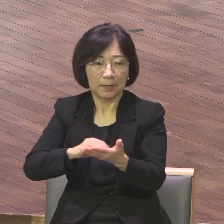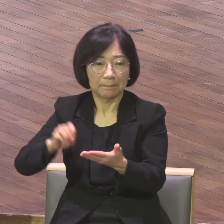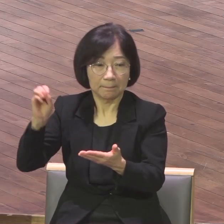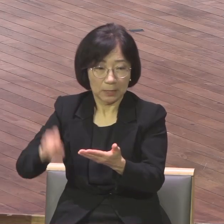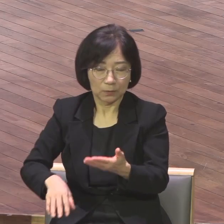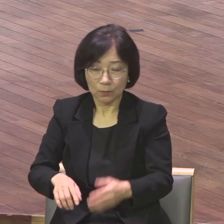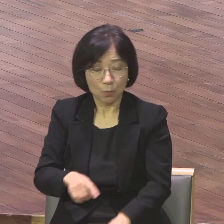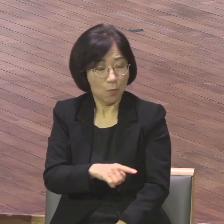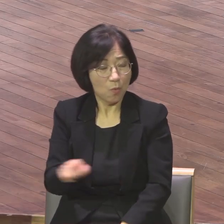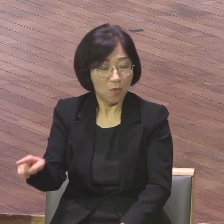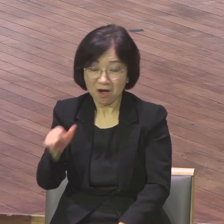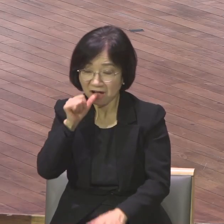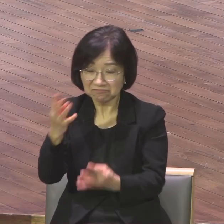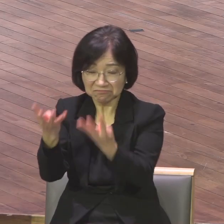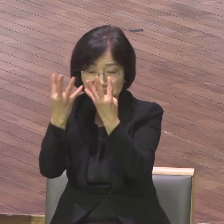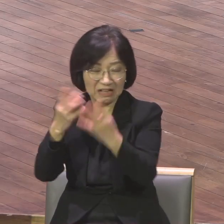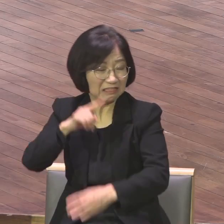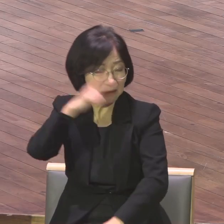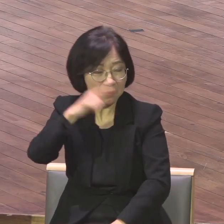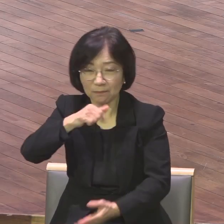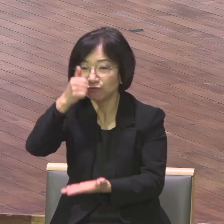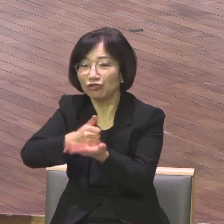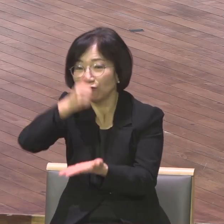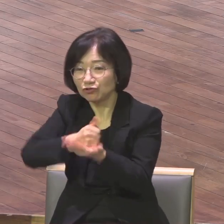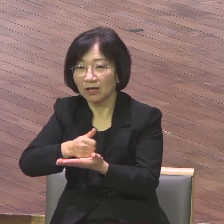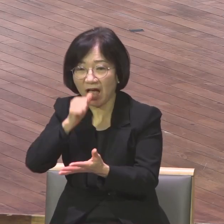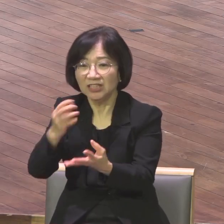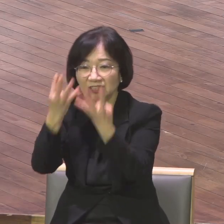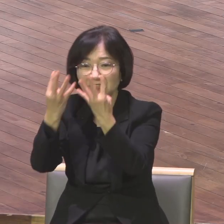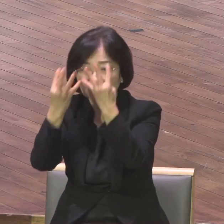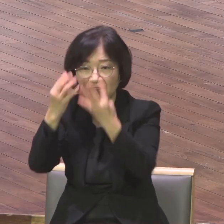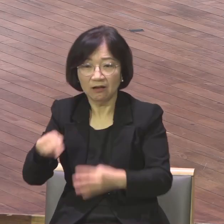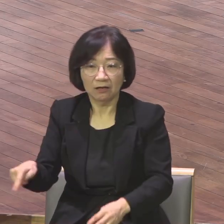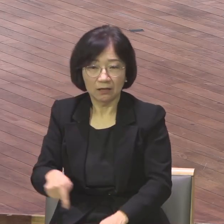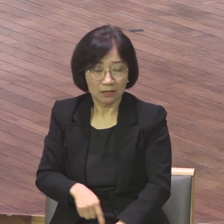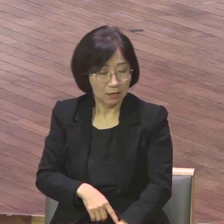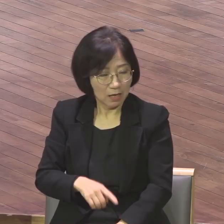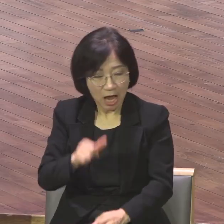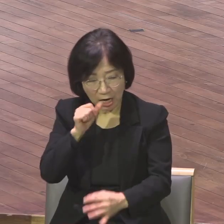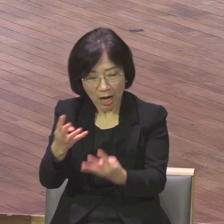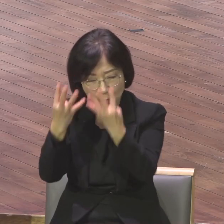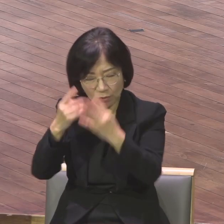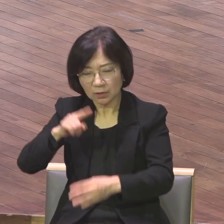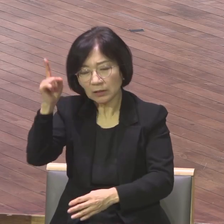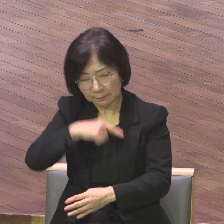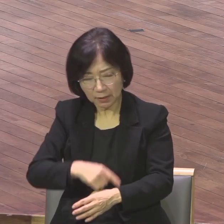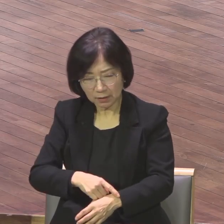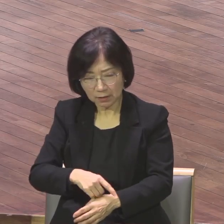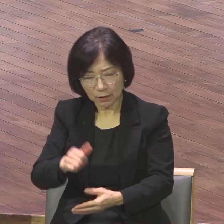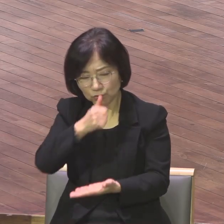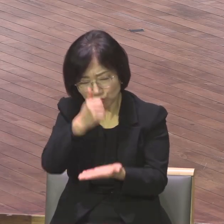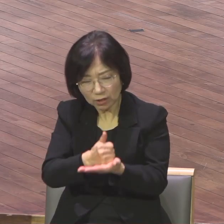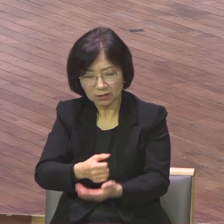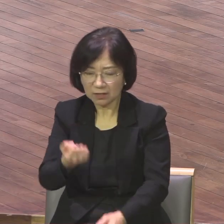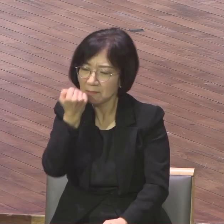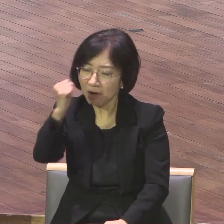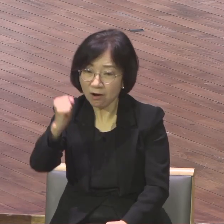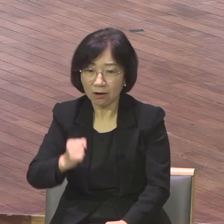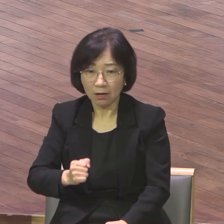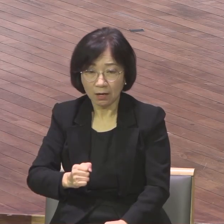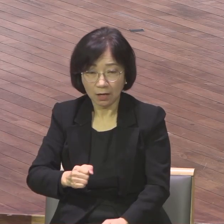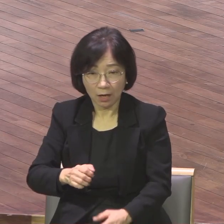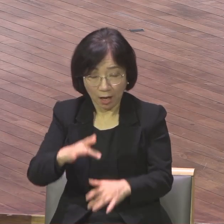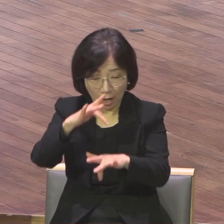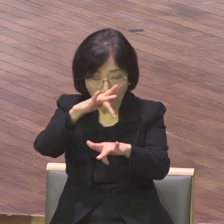저 감옥에 가서 빌립보 말아봐. 감옥에서 와서 무슨 죄를 지었길래 저 감옥에 갔겠냐. 그 내용을 말하지